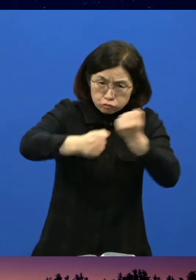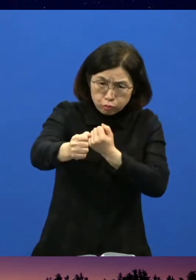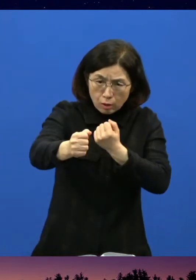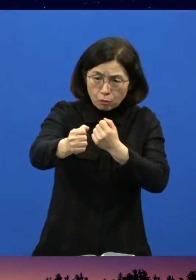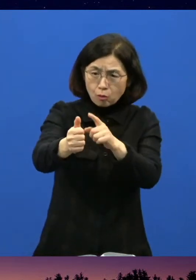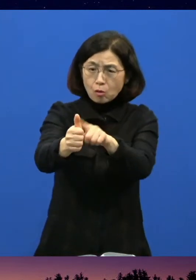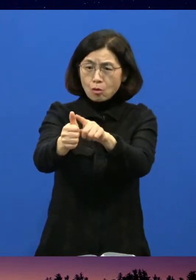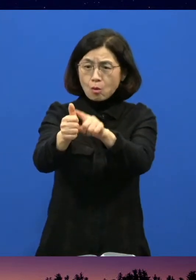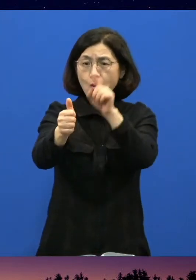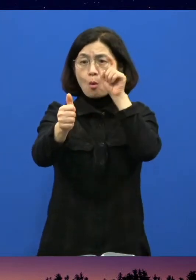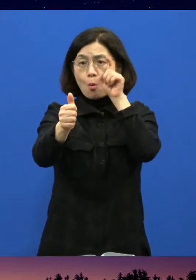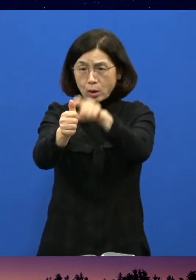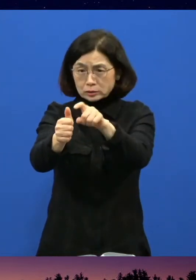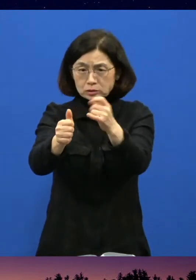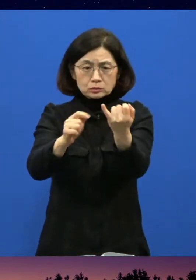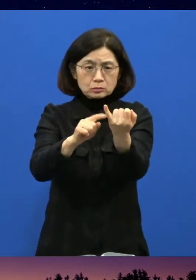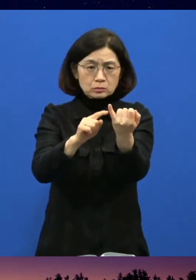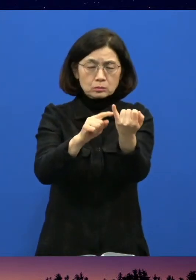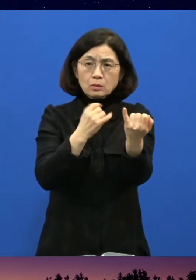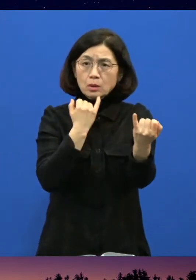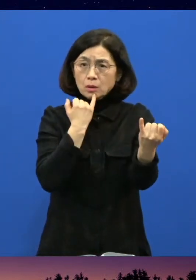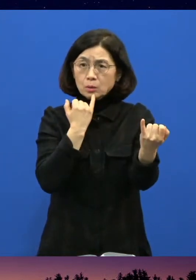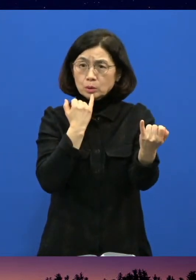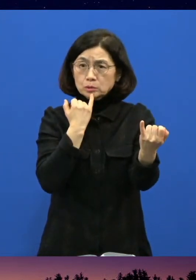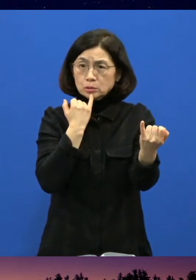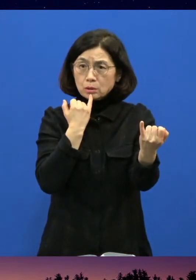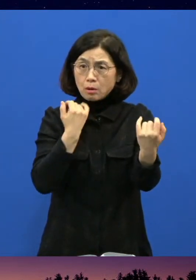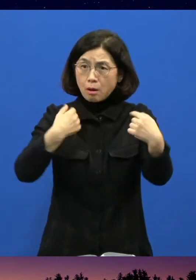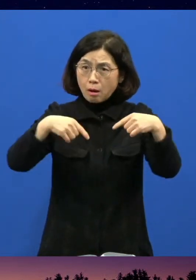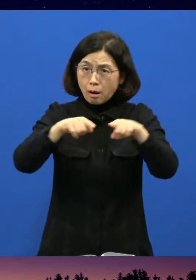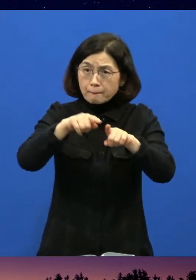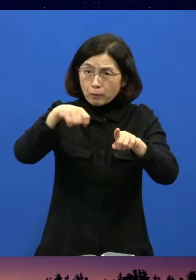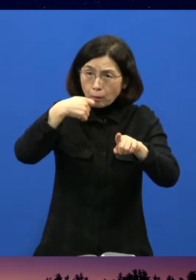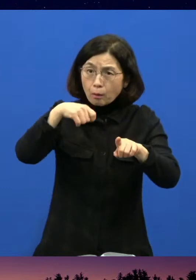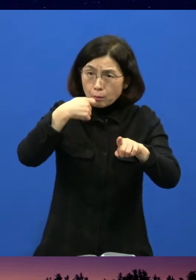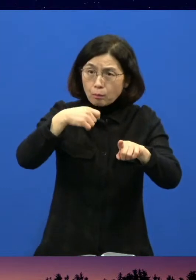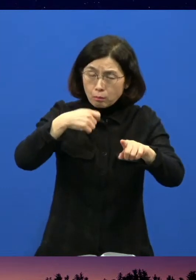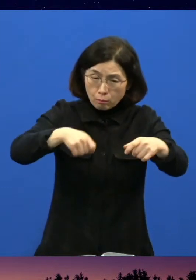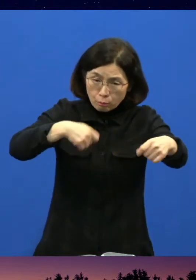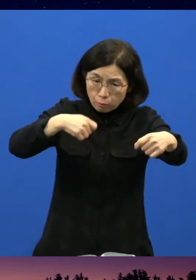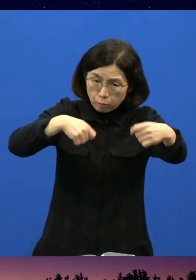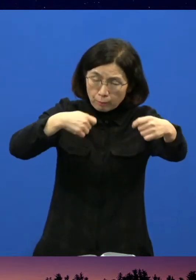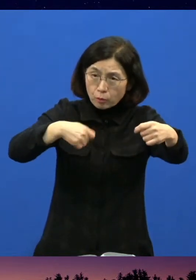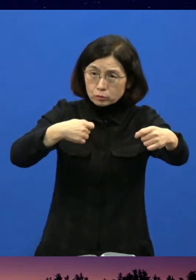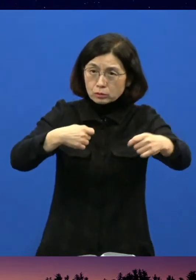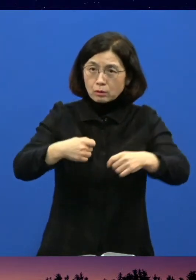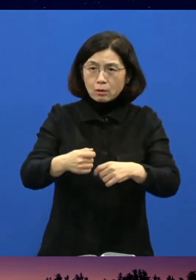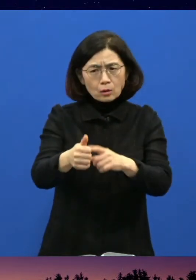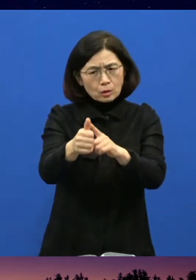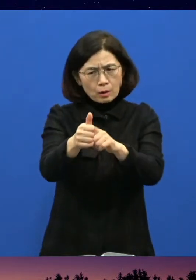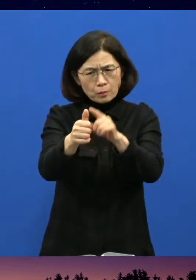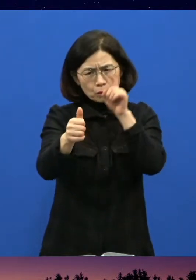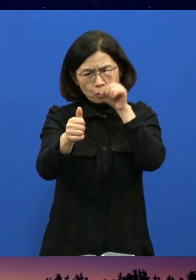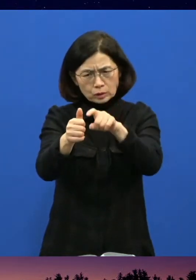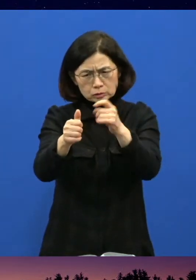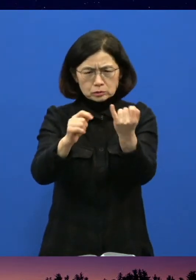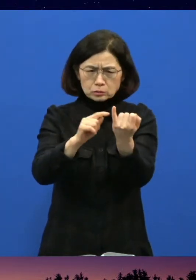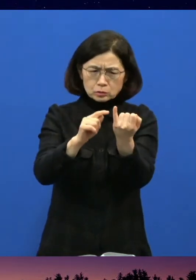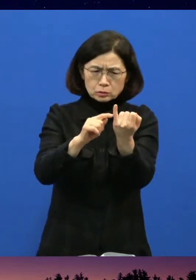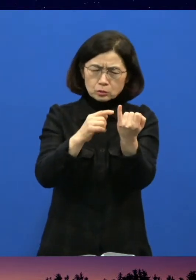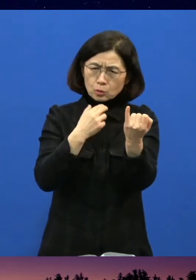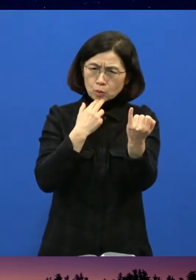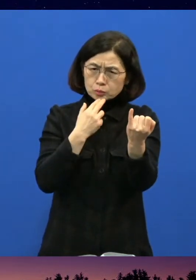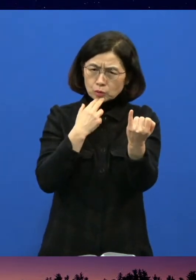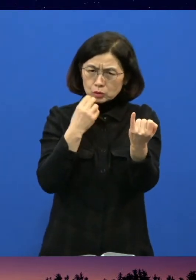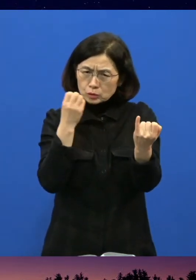부부인데 안 옮긴 거야. 같이 밥 먹고 했는데도 부부인데 한쪽만 걸리고 한쪽 안 걸리는데 부부 관계가 안 좋은